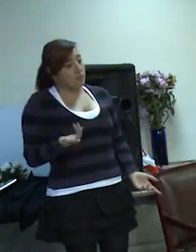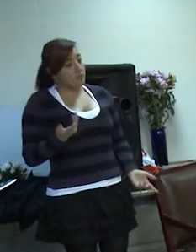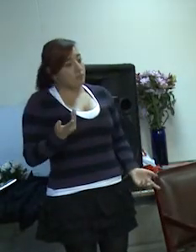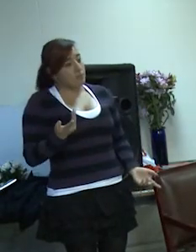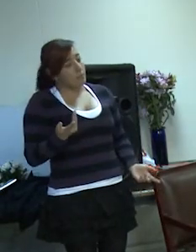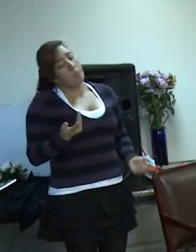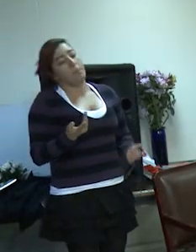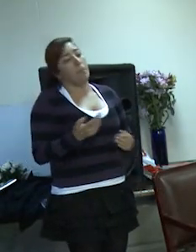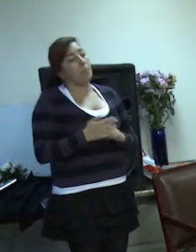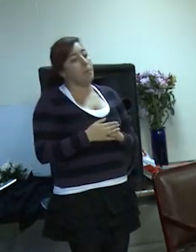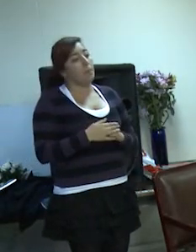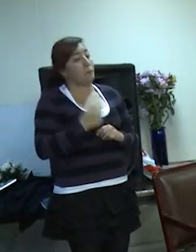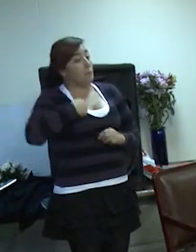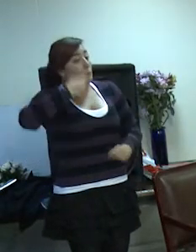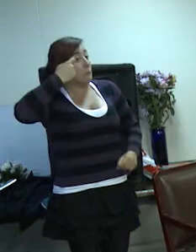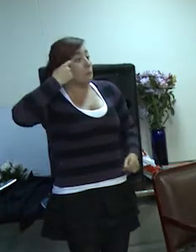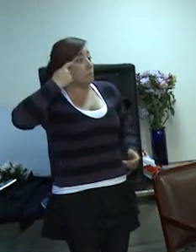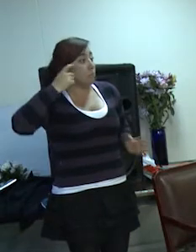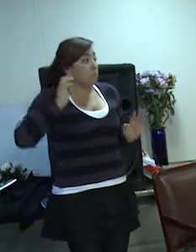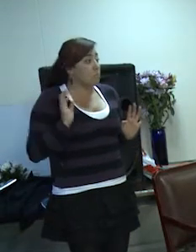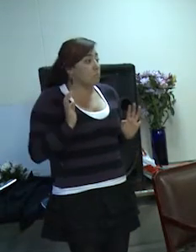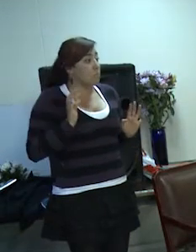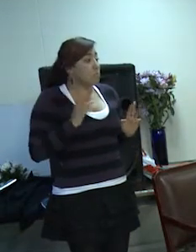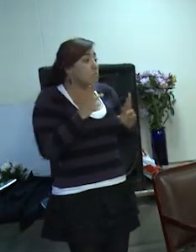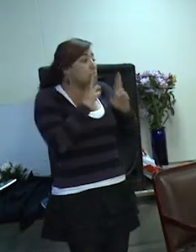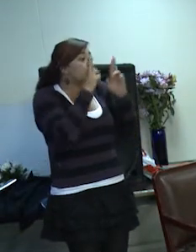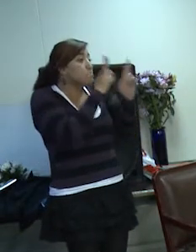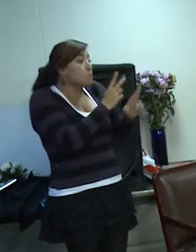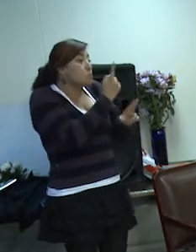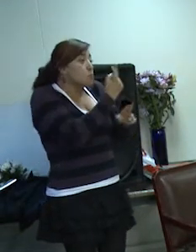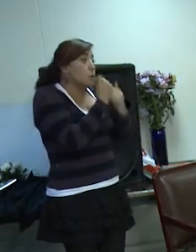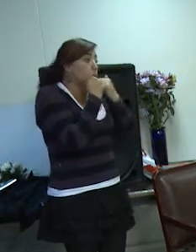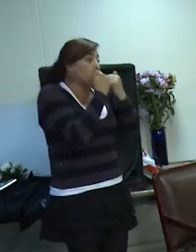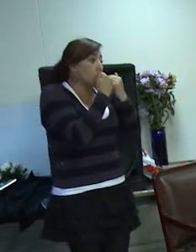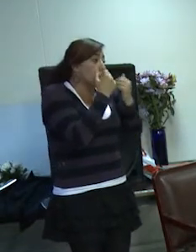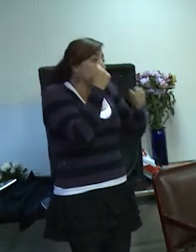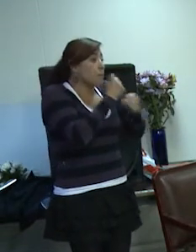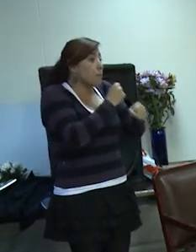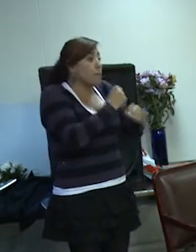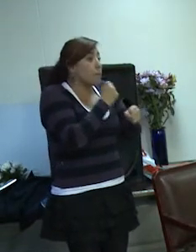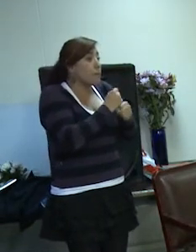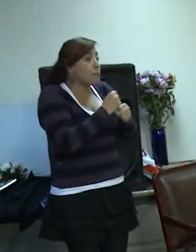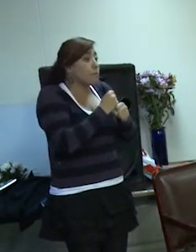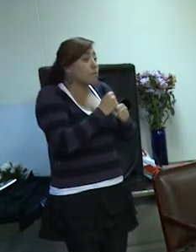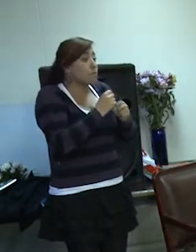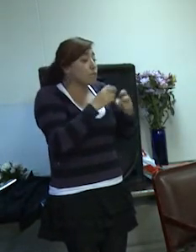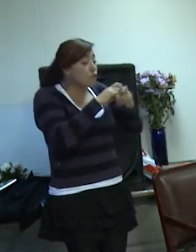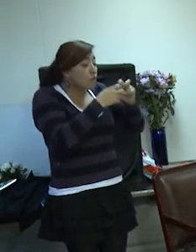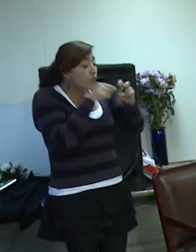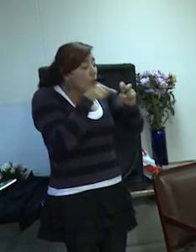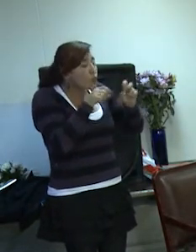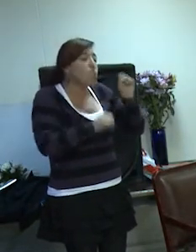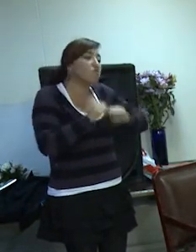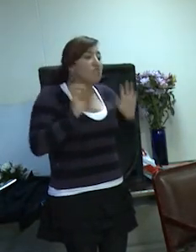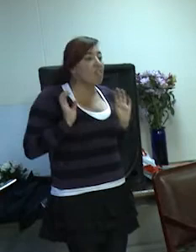Entonces, yo pensaría que una de las respuestas podría ser, trabajemos entonces el conflicto como una